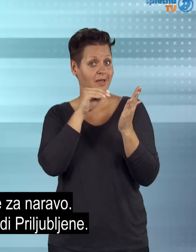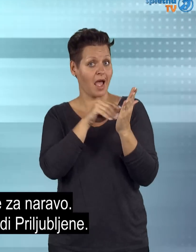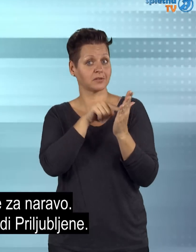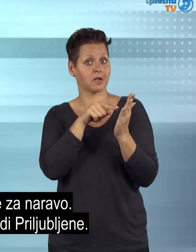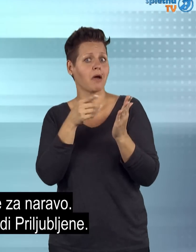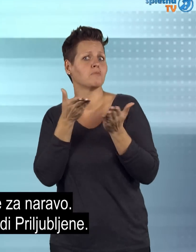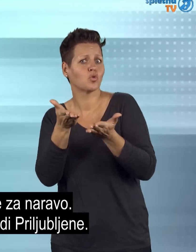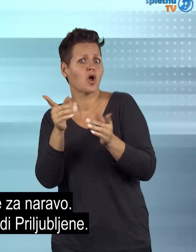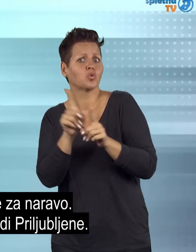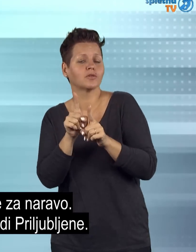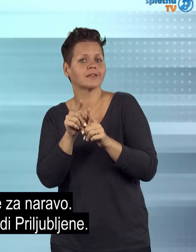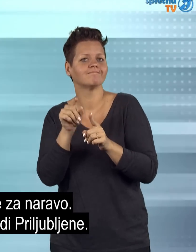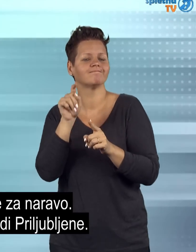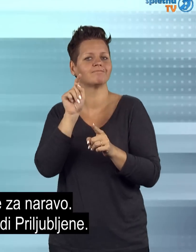Aplikacija ponuja tudi priljubljene.